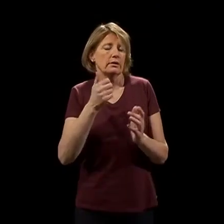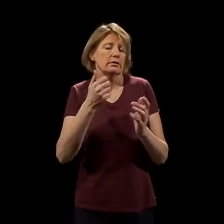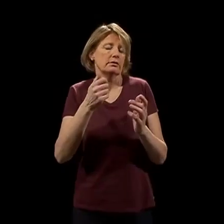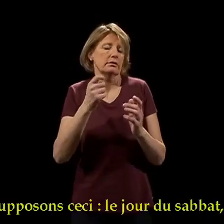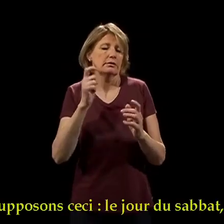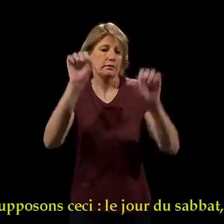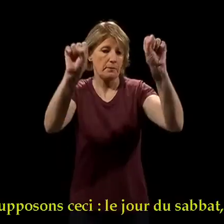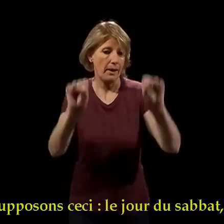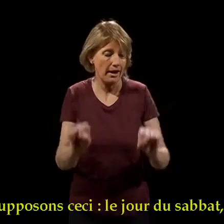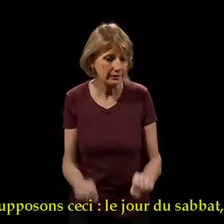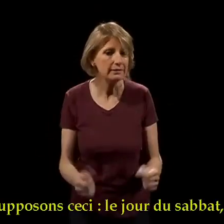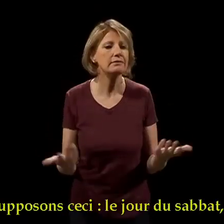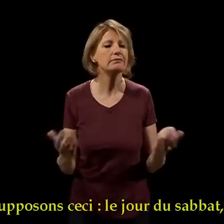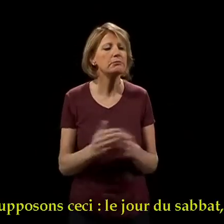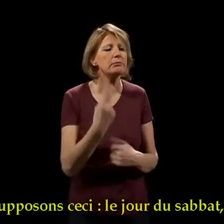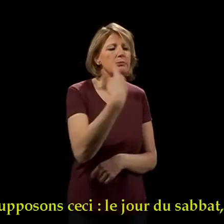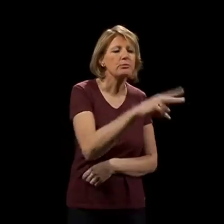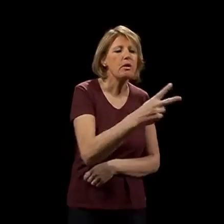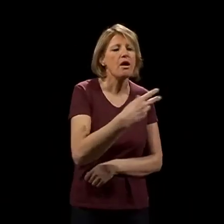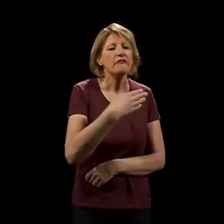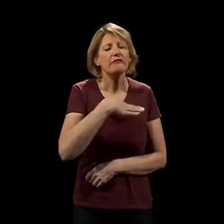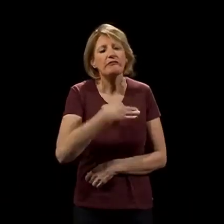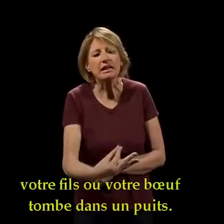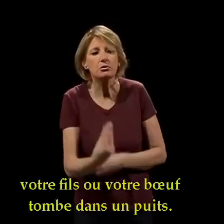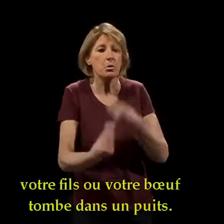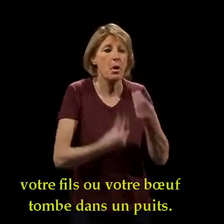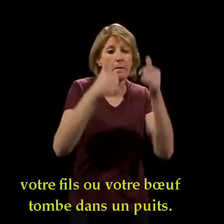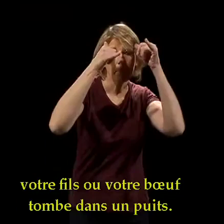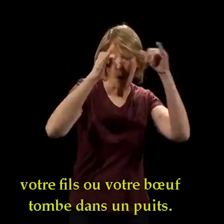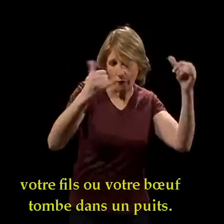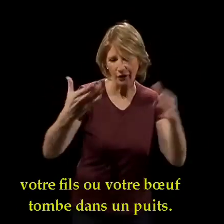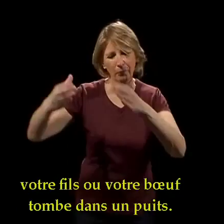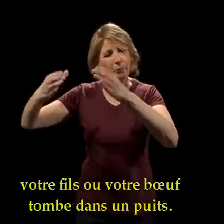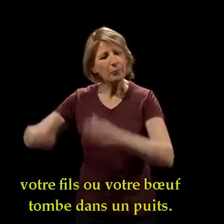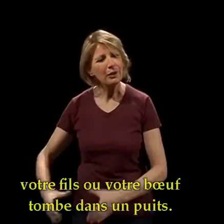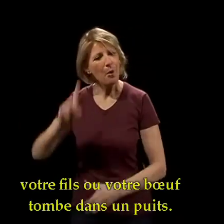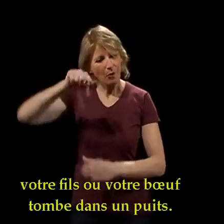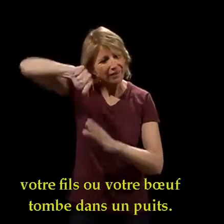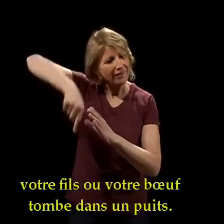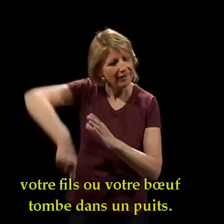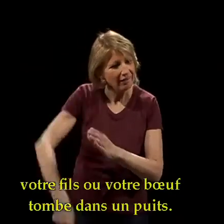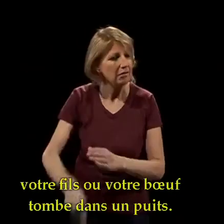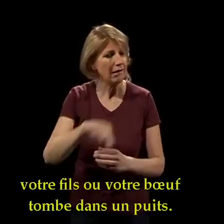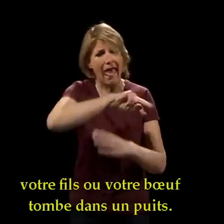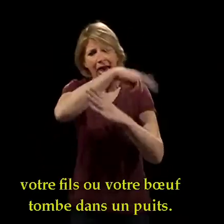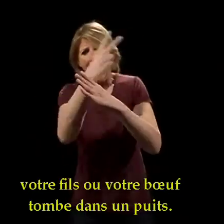supposons ceci. Le jour du sabbat, votre fils ou votre bœuf tombe dans un puits.